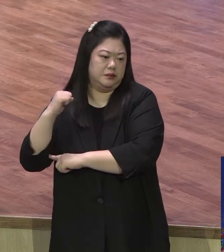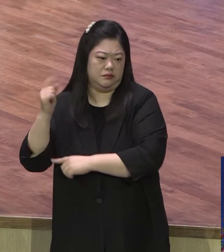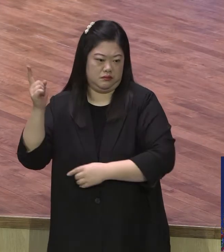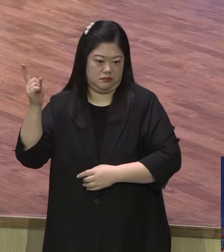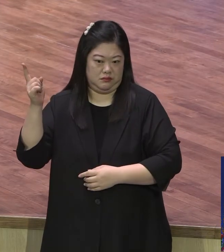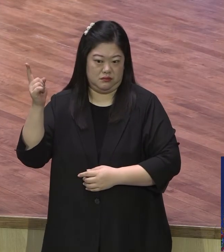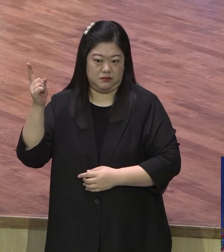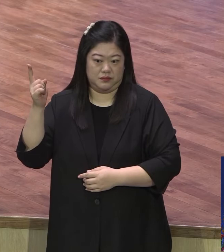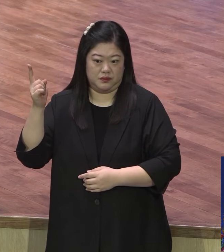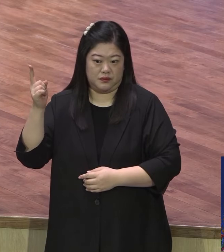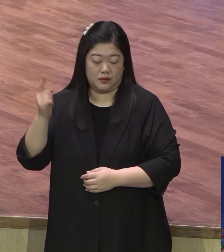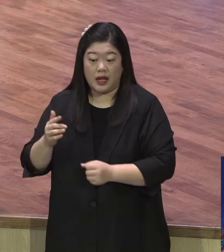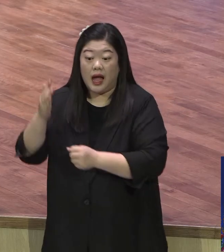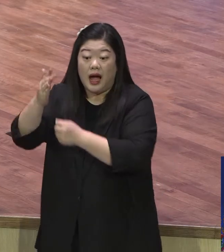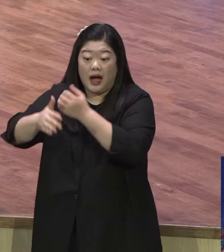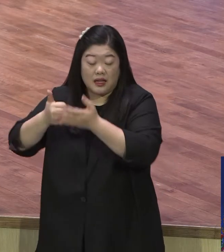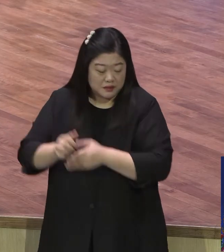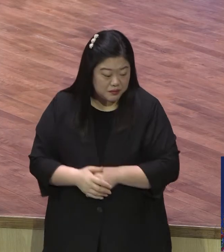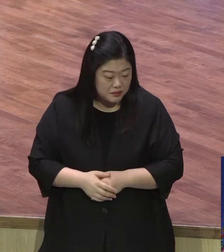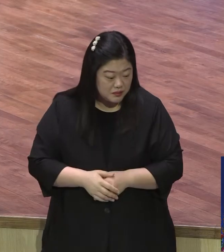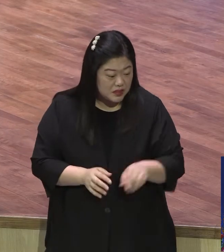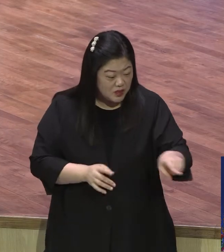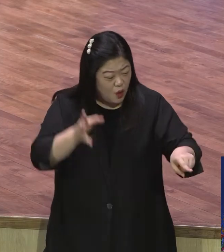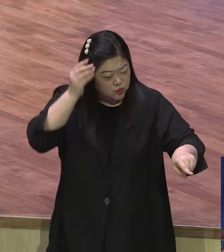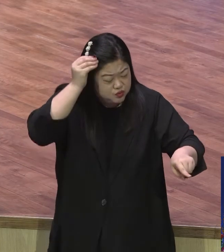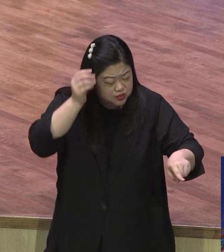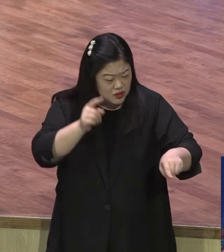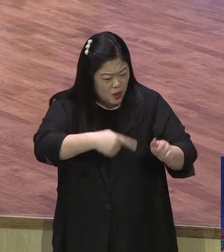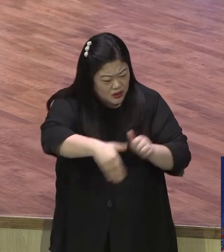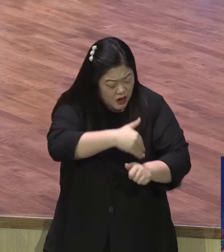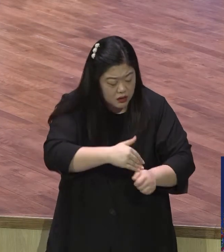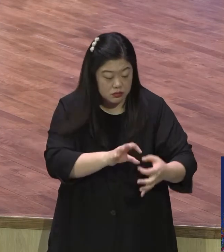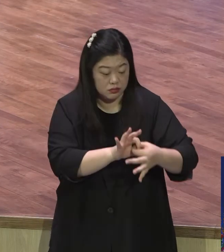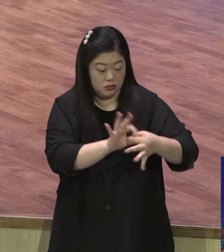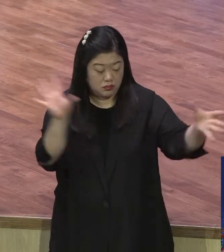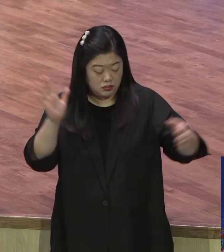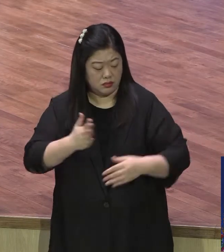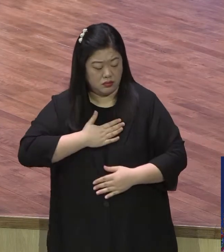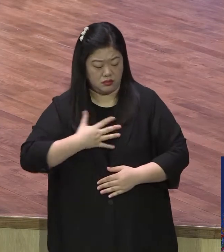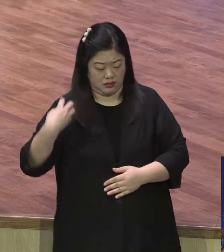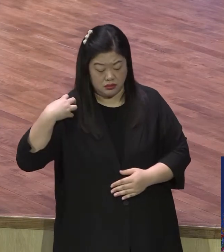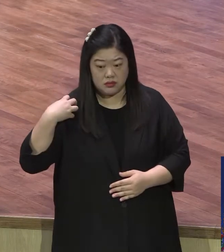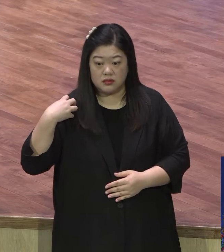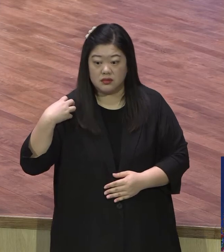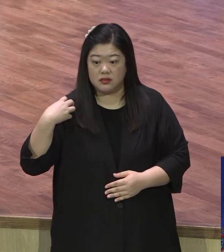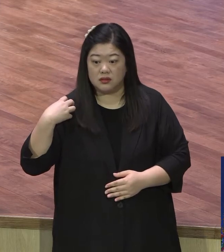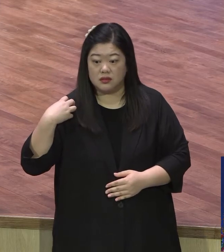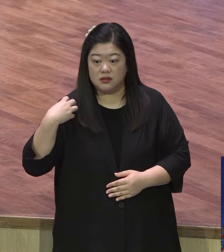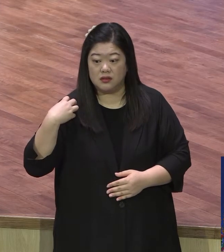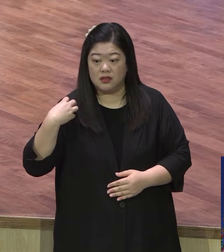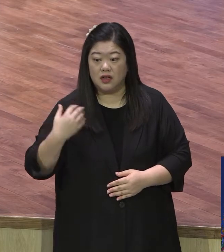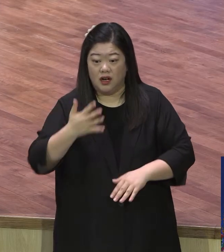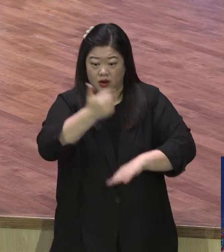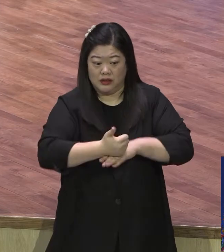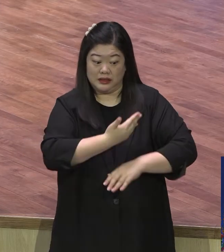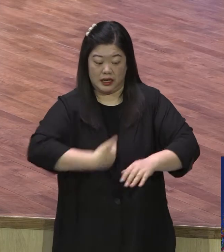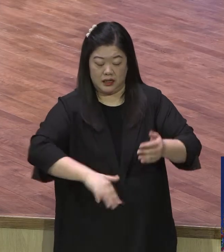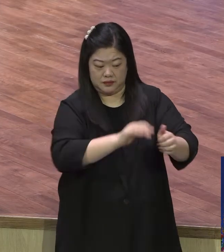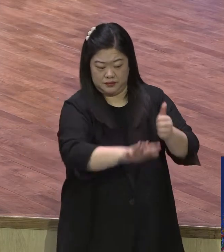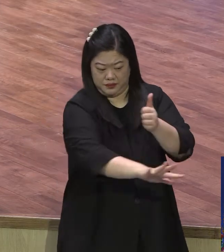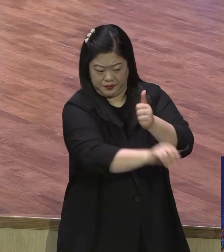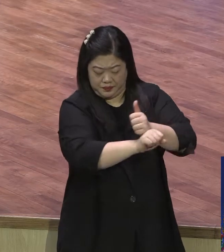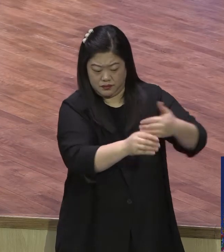다 사람 알고 니가 알고 내가 알고 다 하는데 성령이 하신단 말이에요 하나님이 일을 할 때 자꾸 세상적인 기준